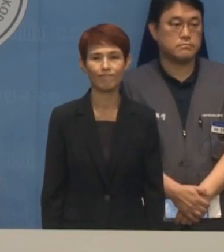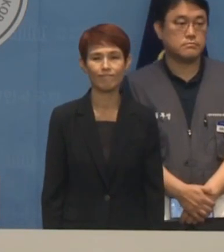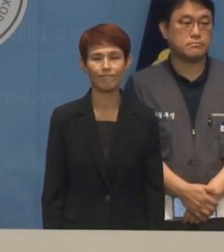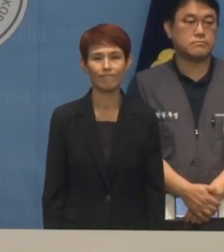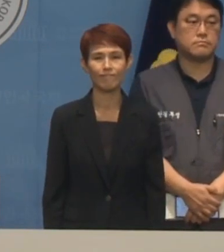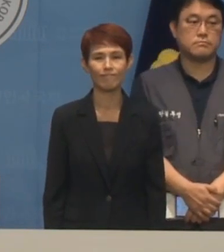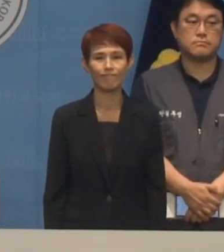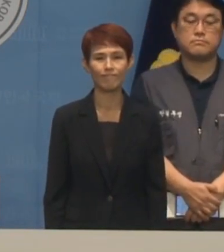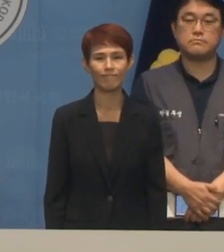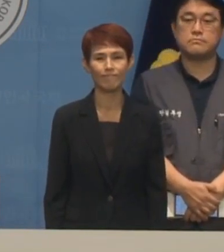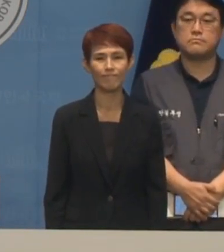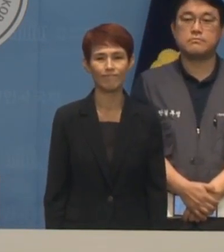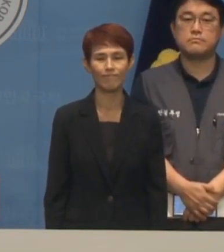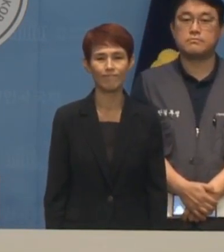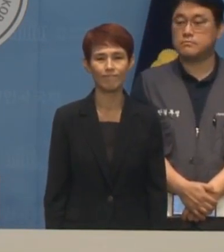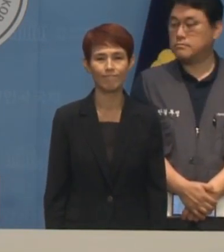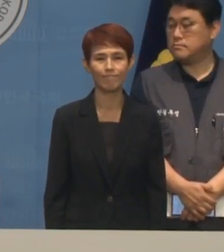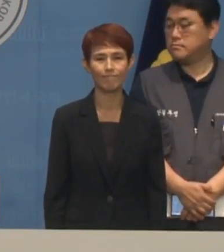네,